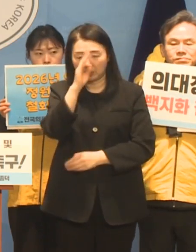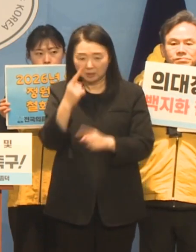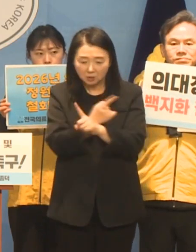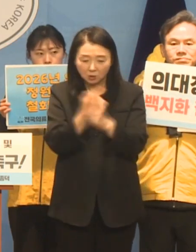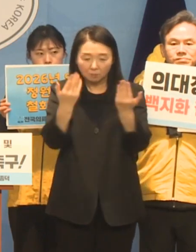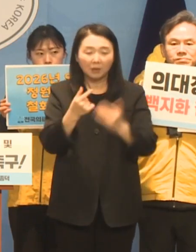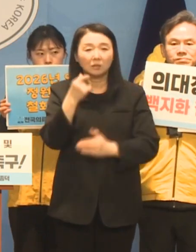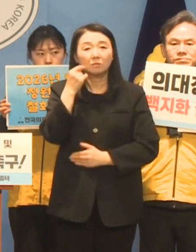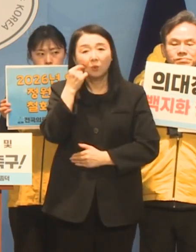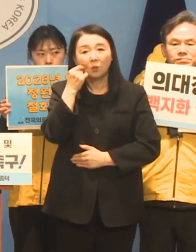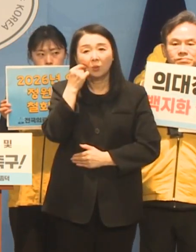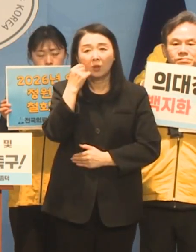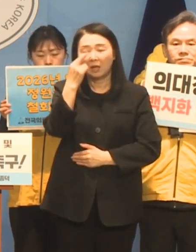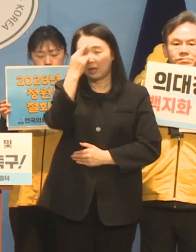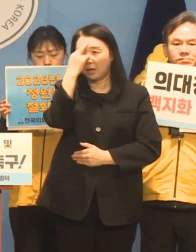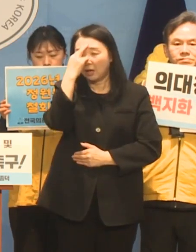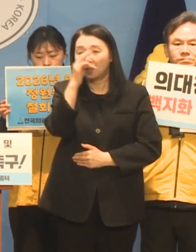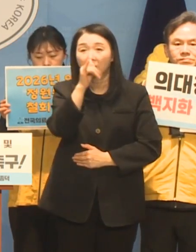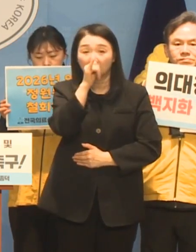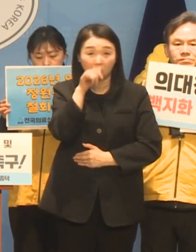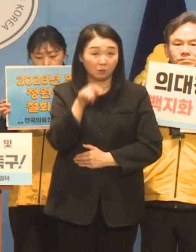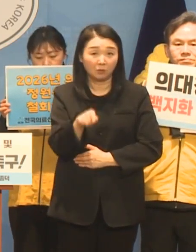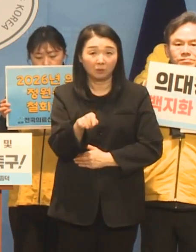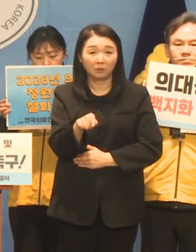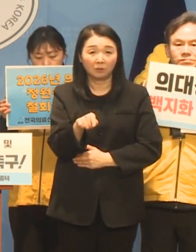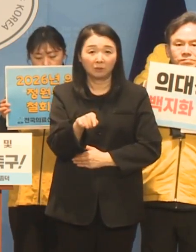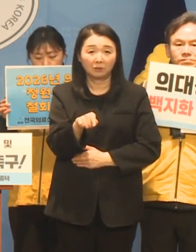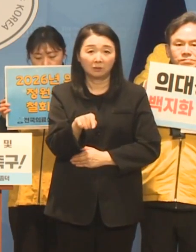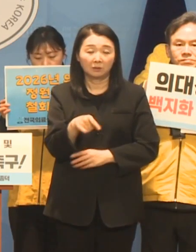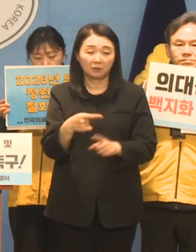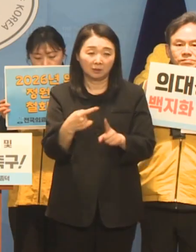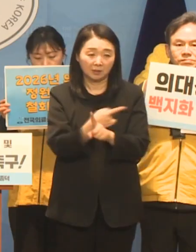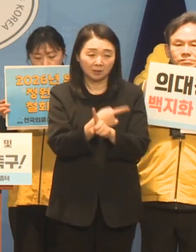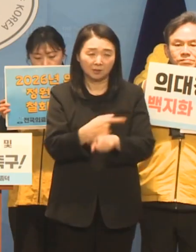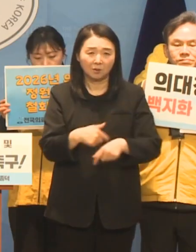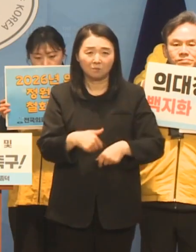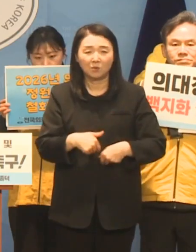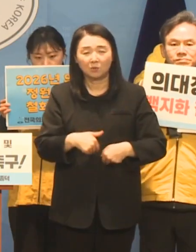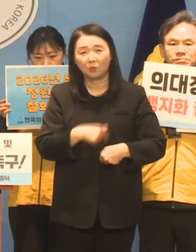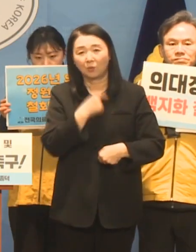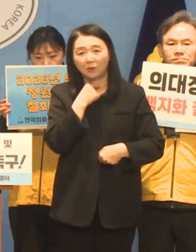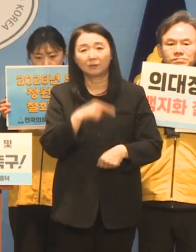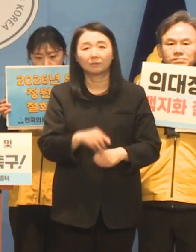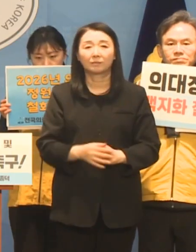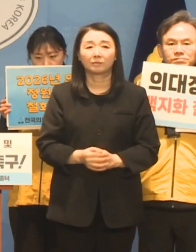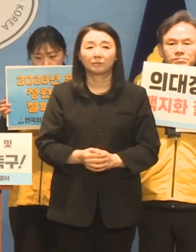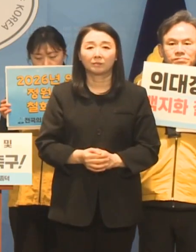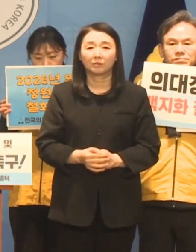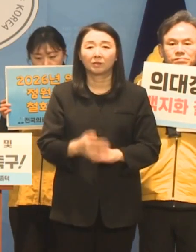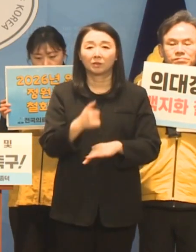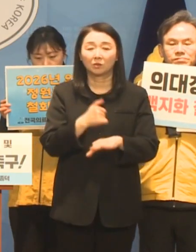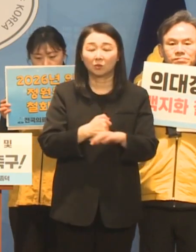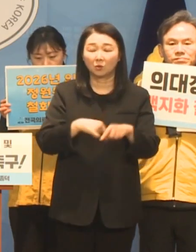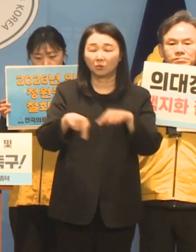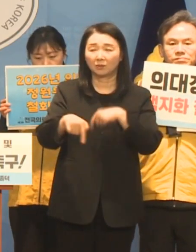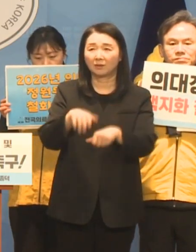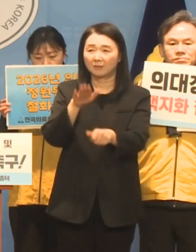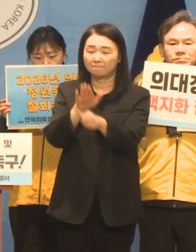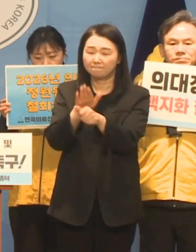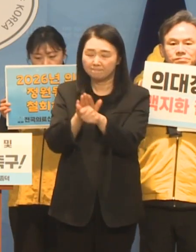못하는 그런 현실들을 개선해야 한다는 절박감이 훨씬 더 컸습니다. 그렇기 때문에 정책을